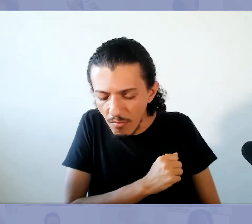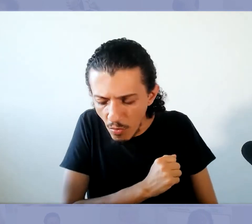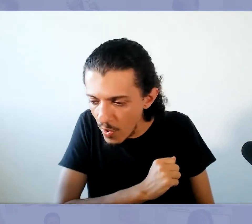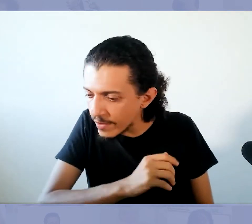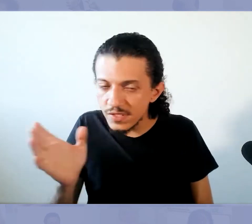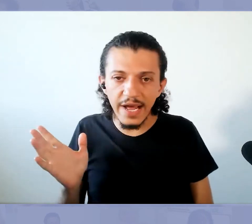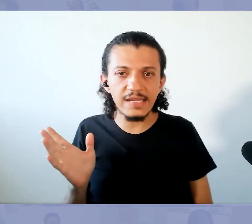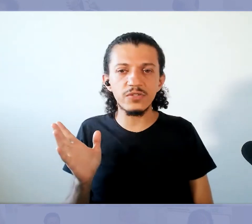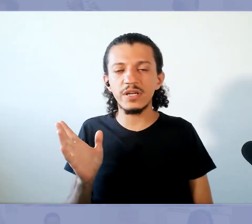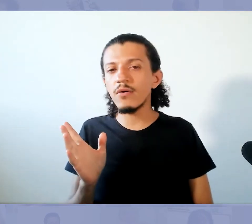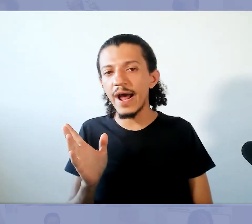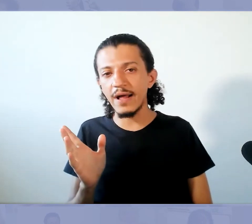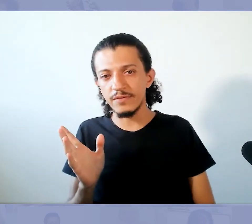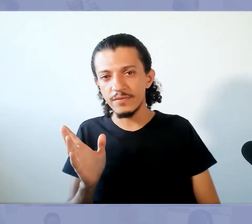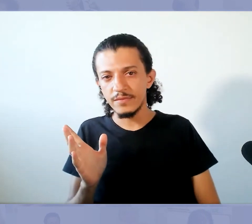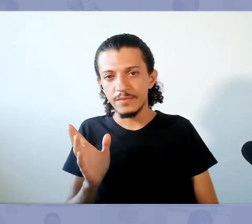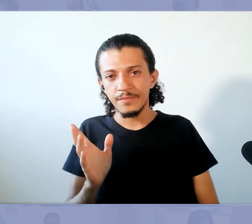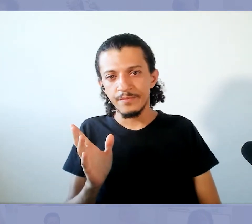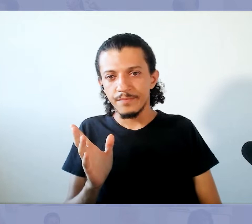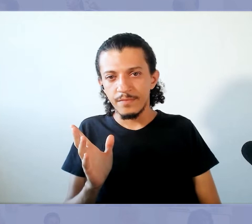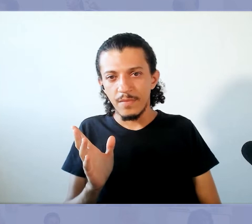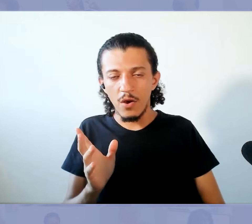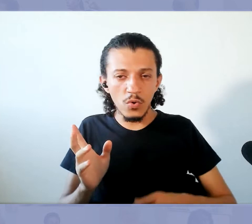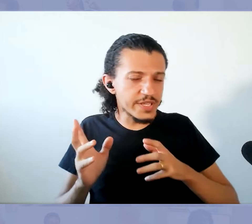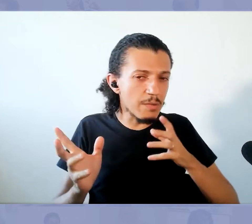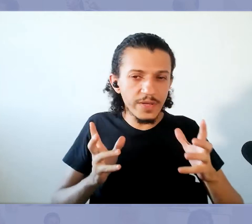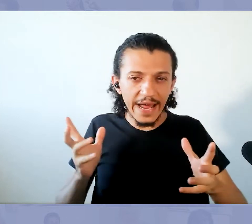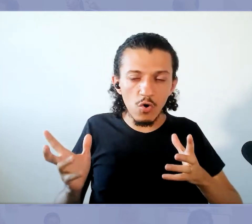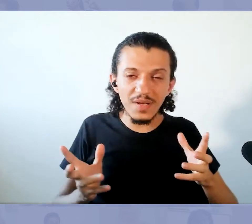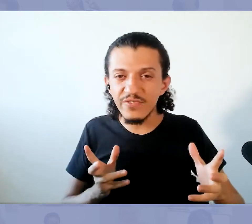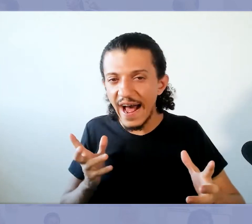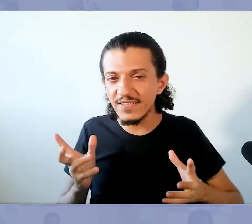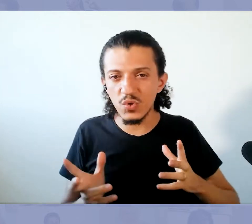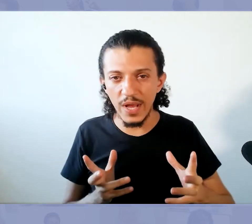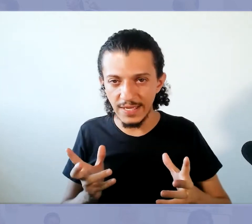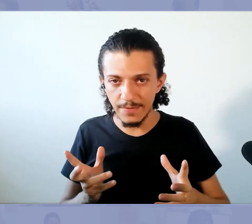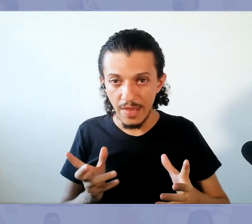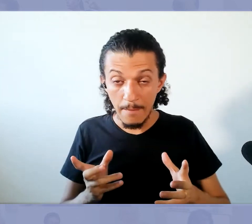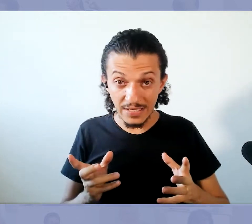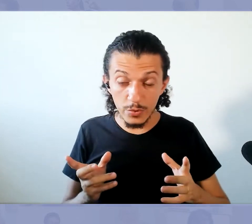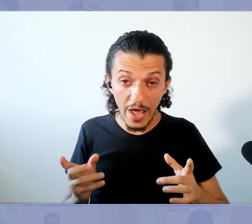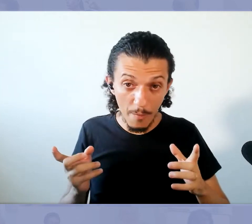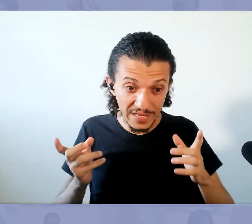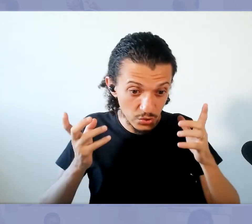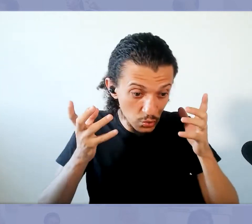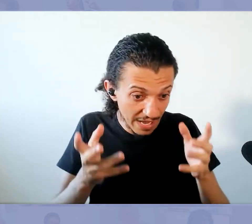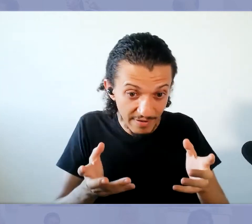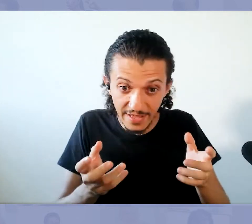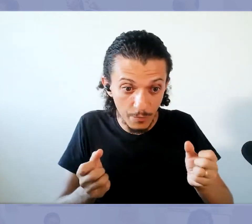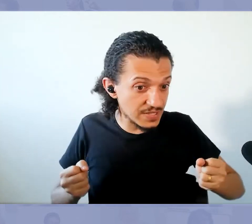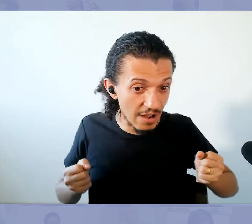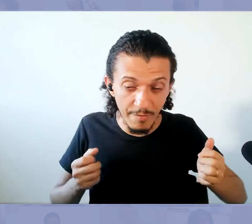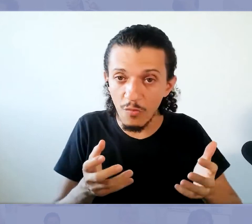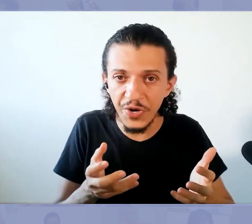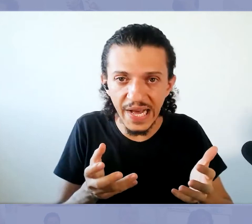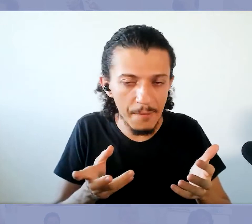sabia muitos sinais que eu tinha decorado. Eu conseguia montar algumas frases com eles. Mas quando realmente isso estava ali, que